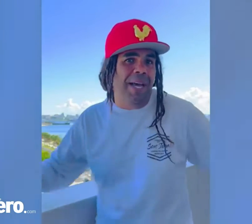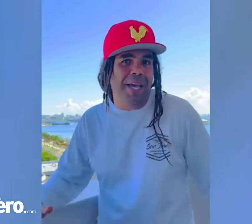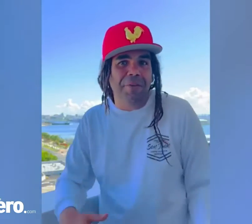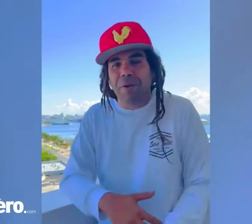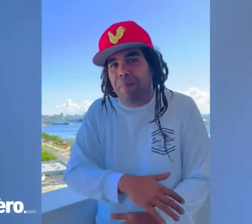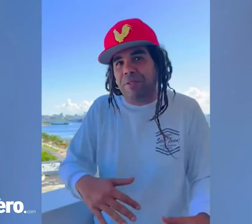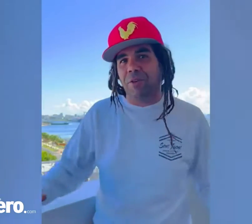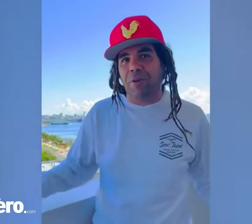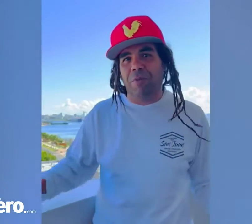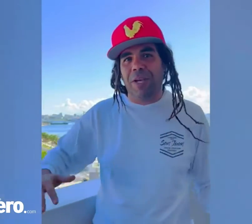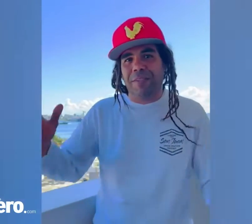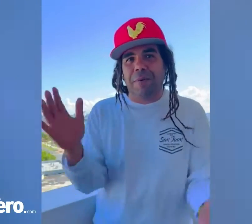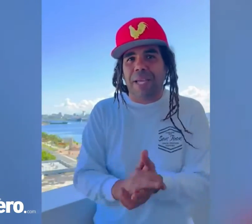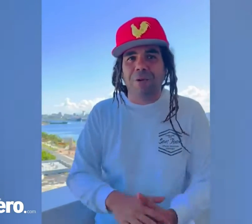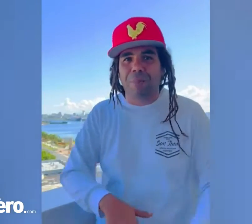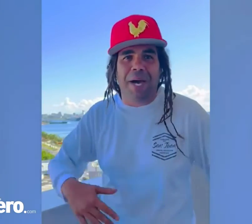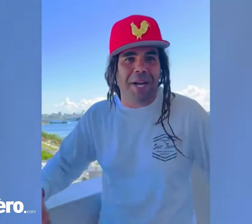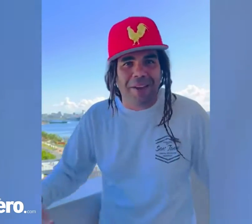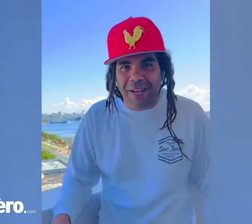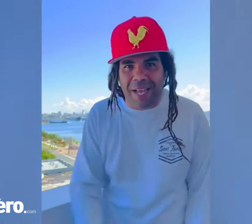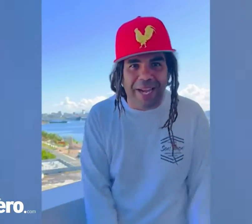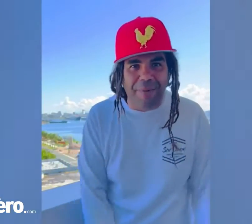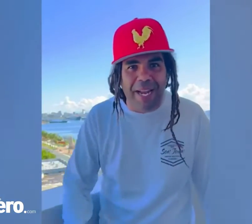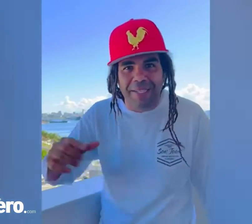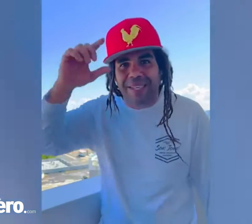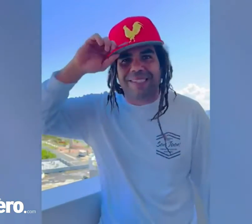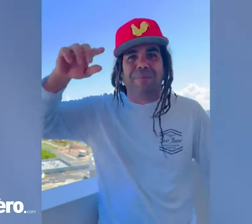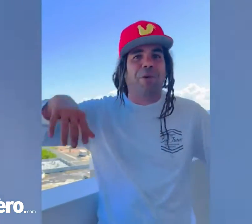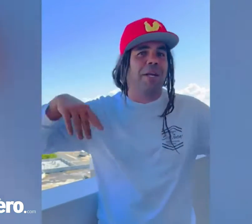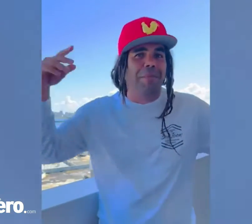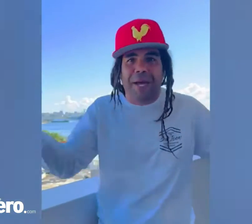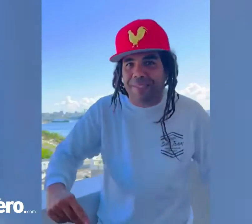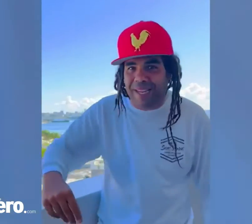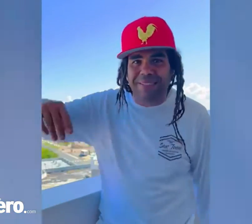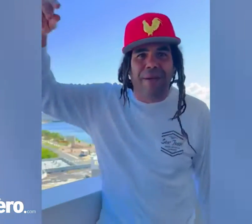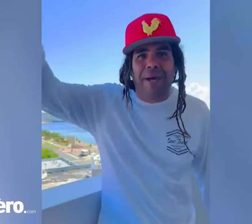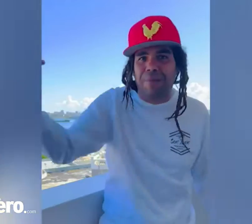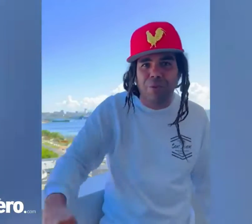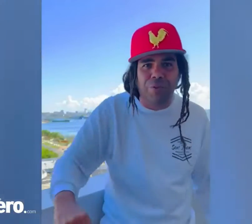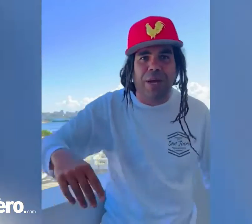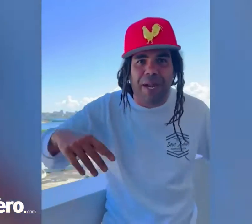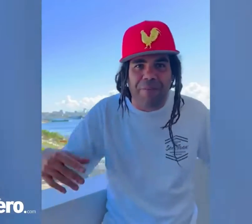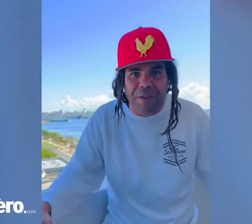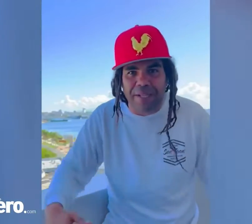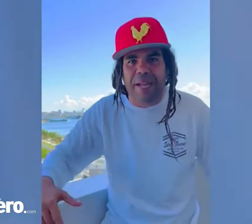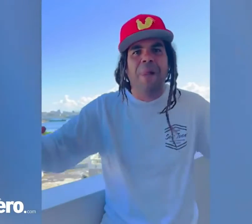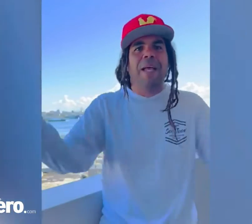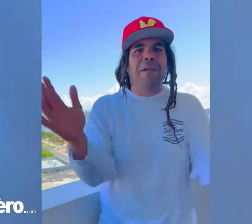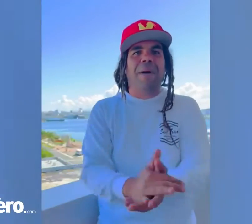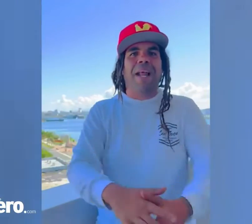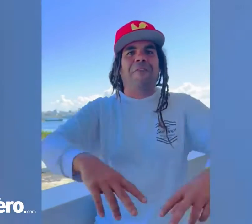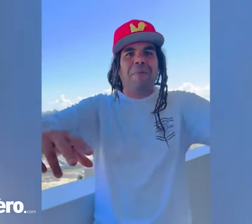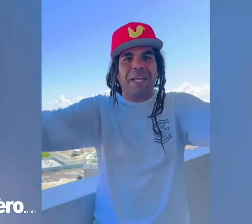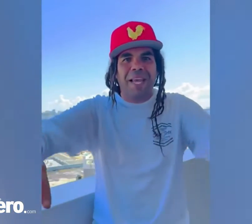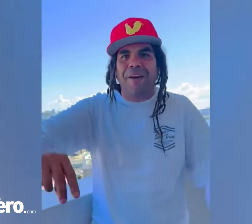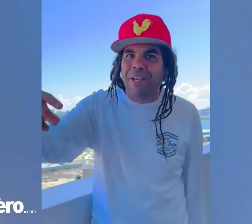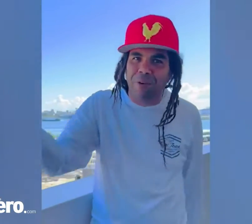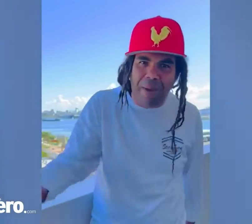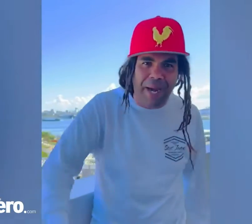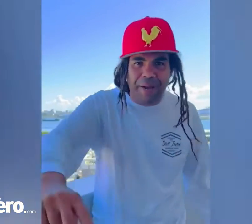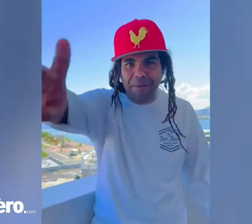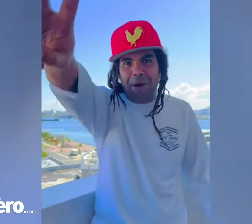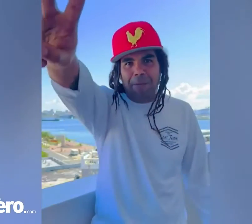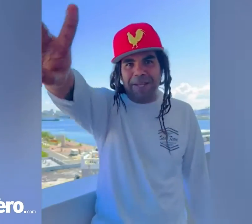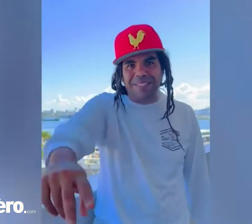grande, más heavy, un espacio como ese, Bahía Urbana, la verdadera melaza. Estamos ready para la salsa, para la música, para la fiesta y para la familia.